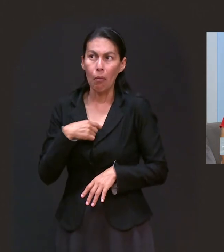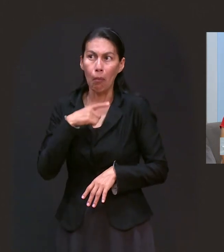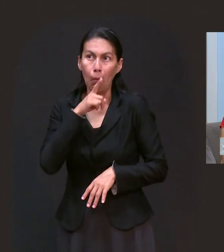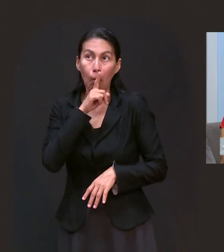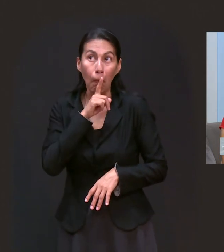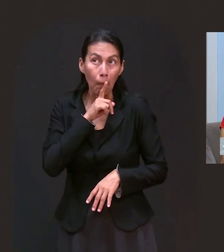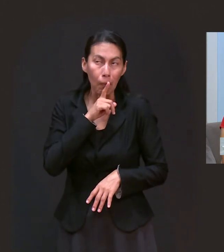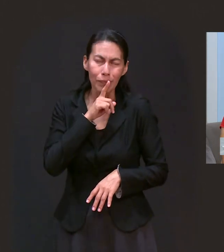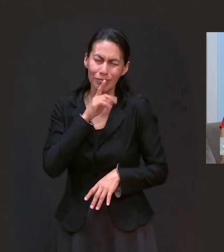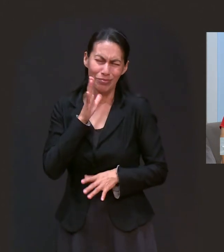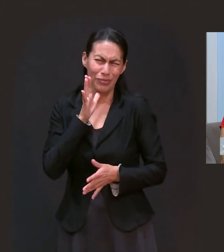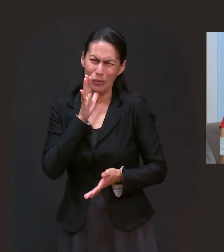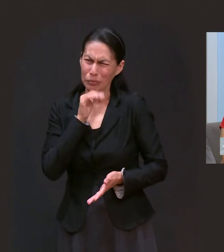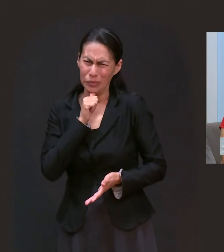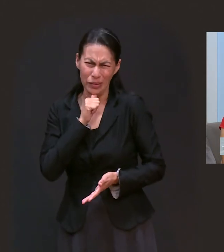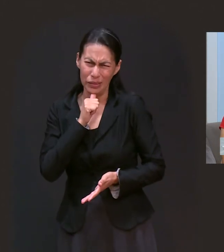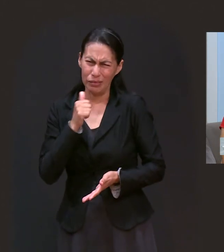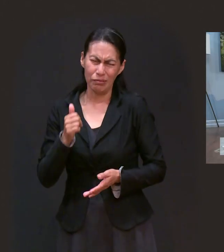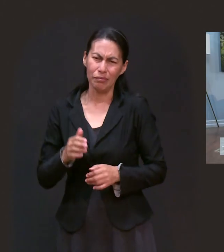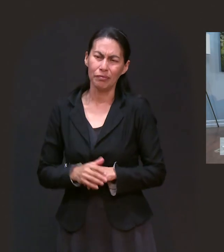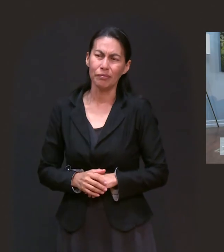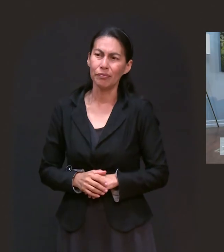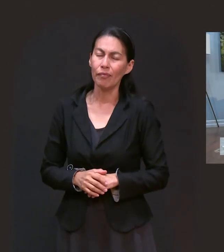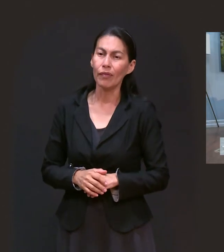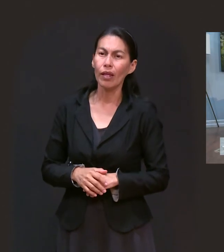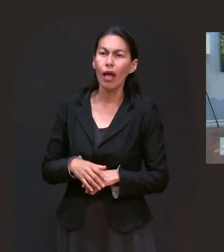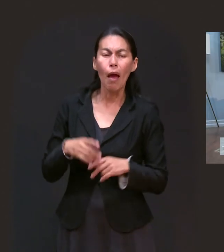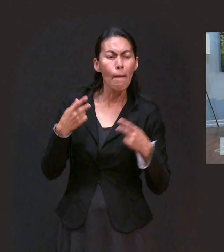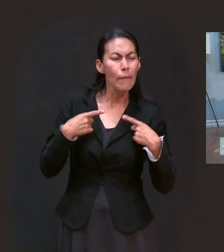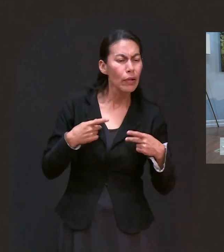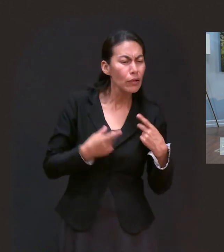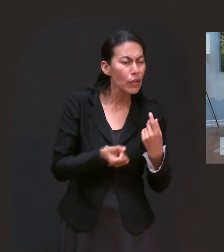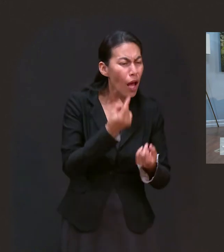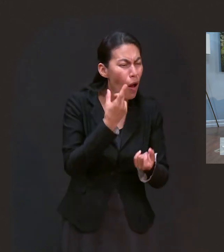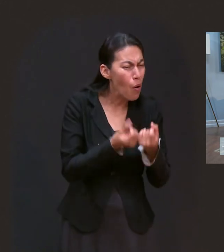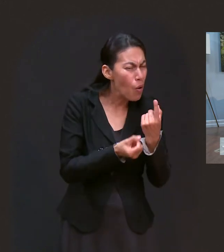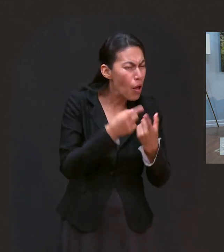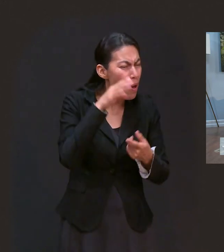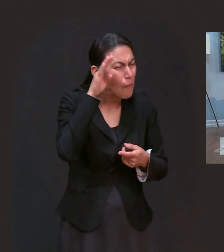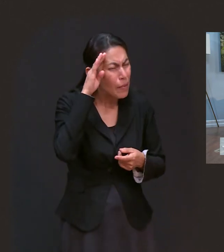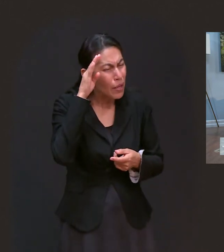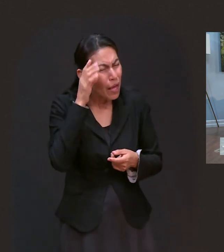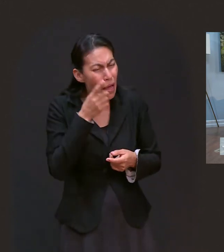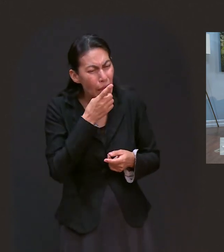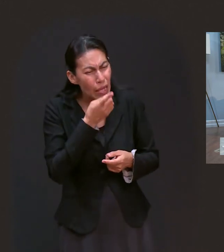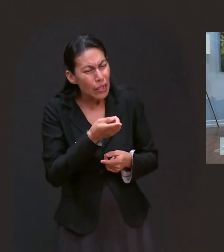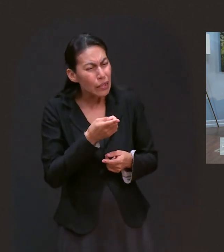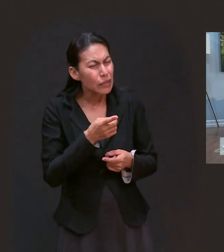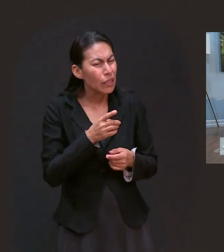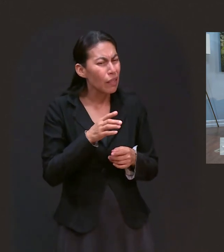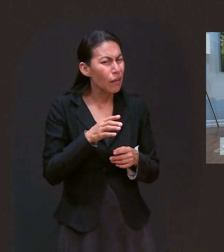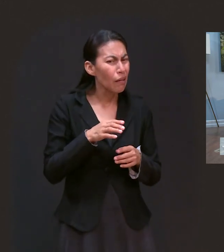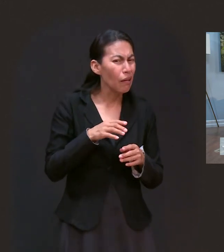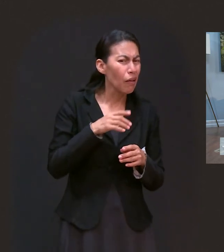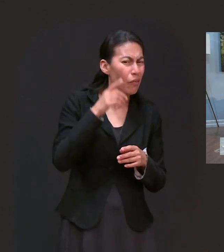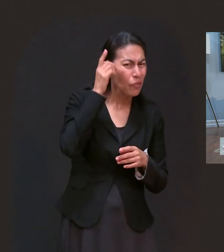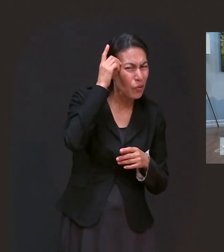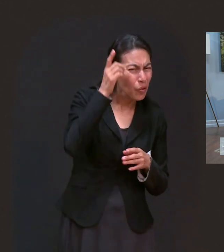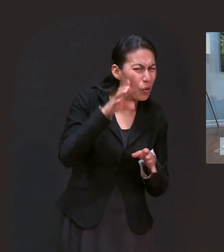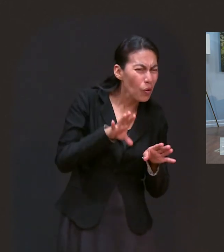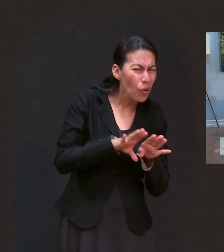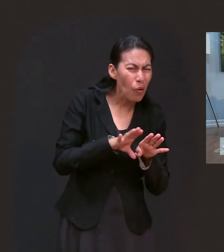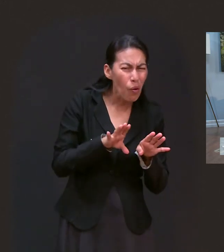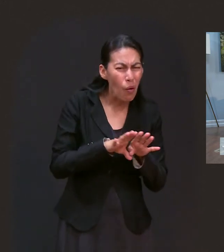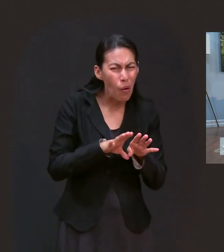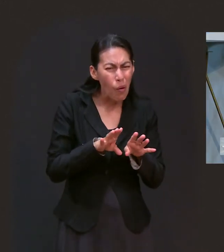fingir hay personas que piensan que hay que darle mucha vuelta a dios es ser un poquito